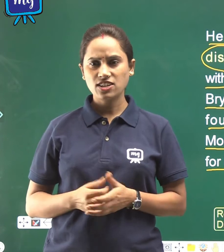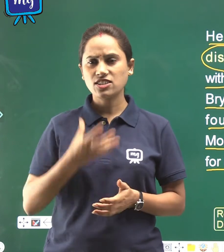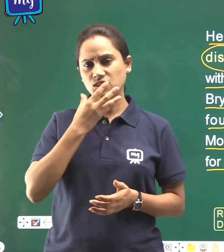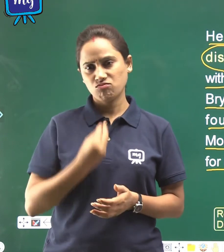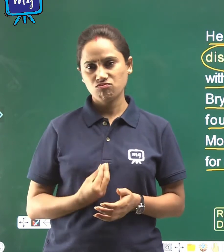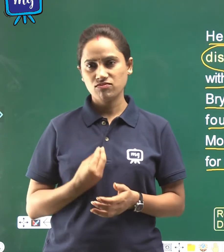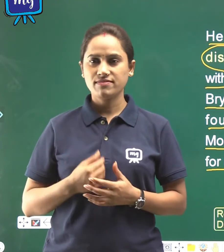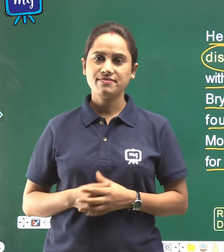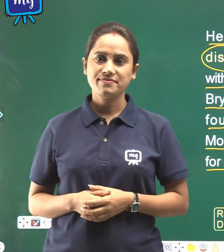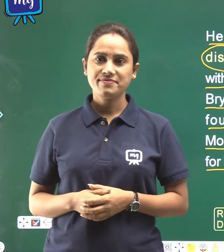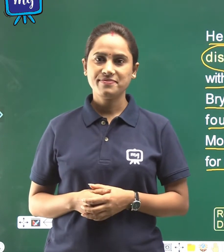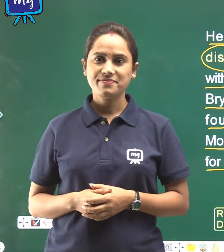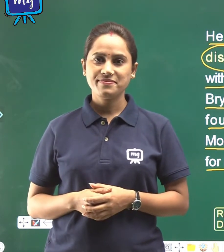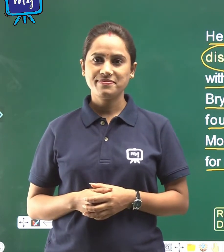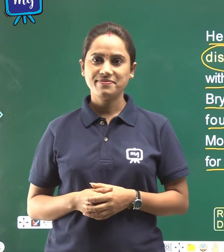निराशाजनक.